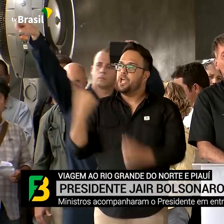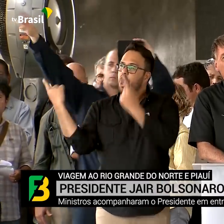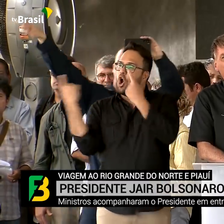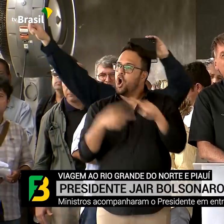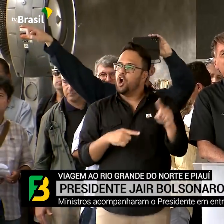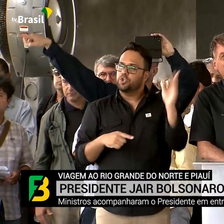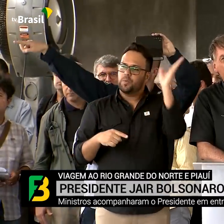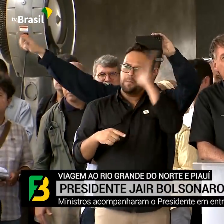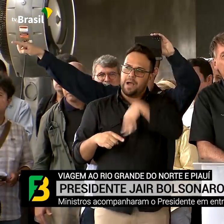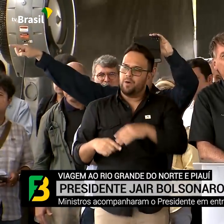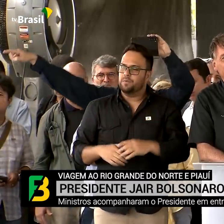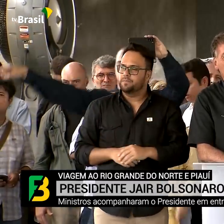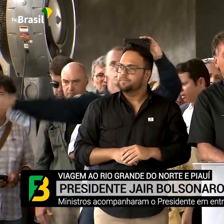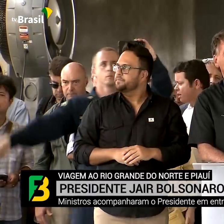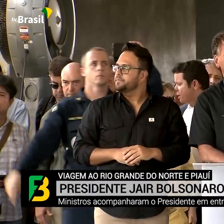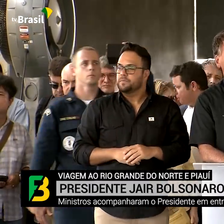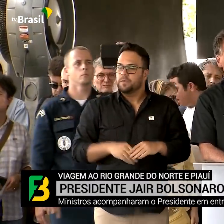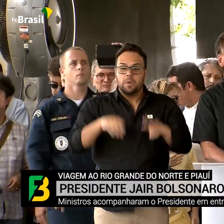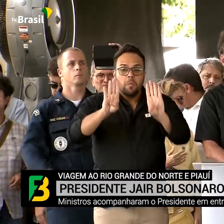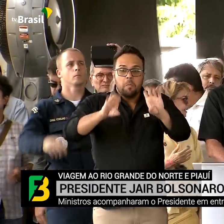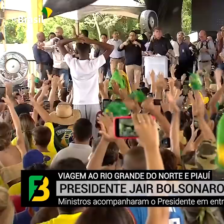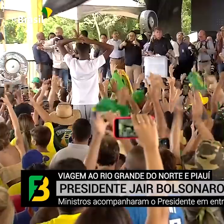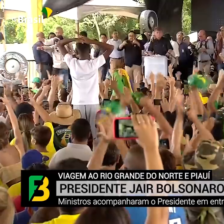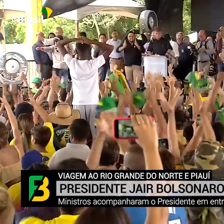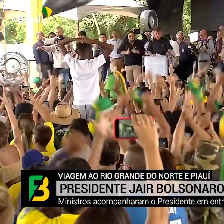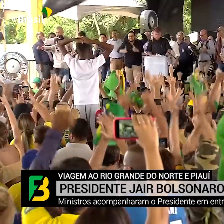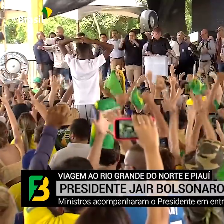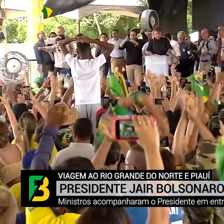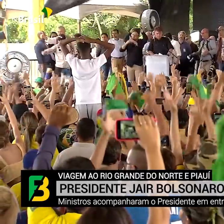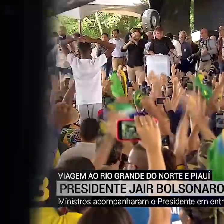E o bem sempre venceu.